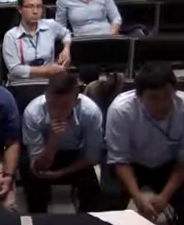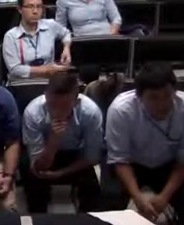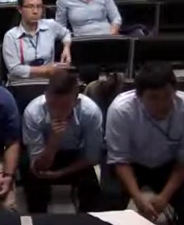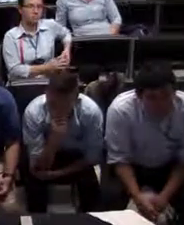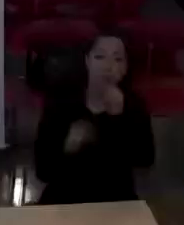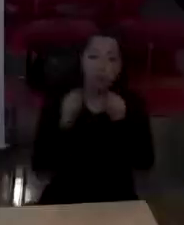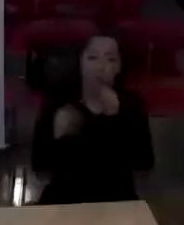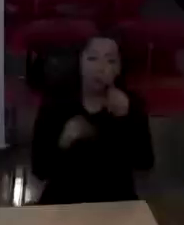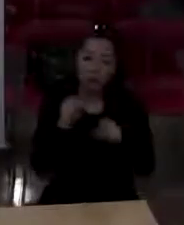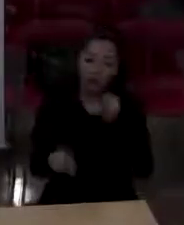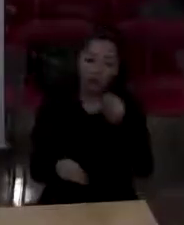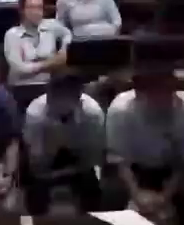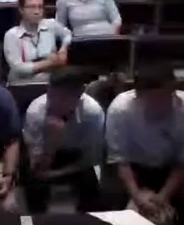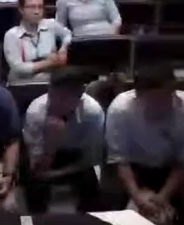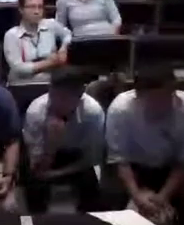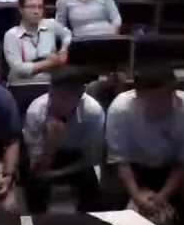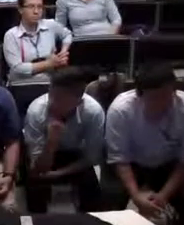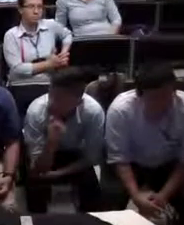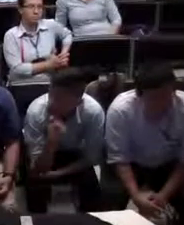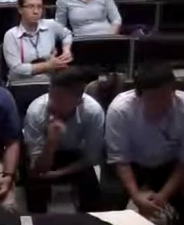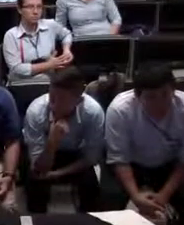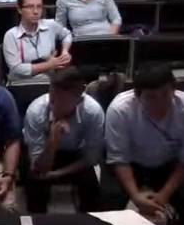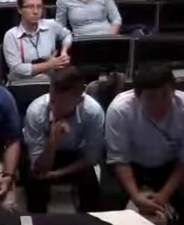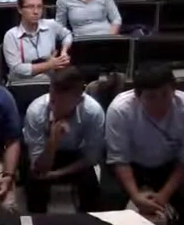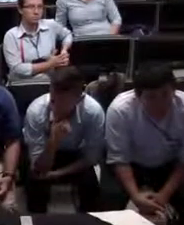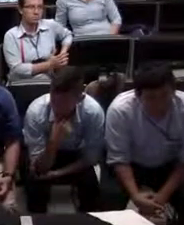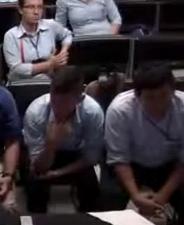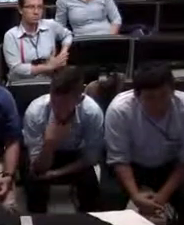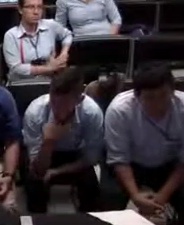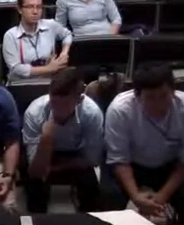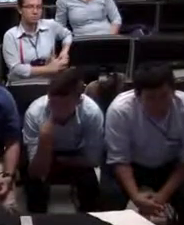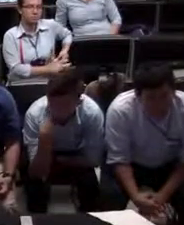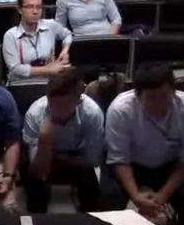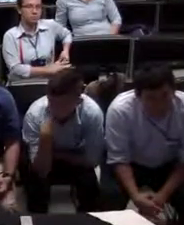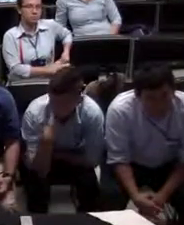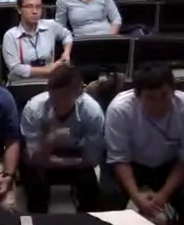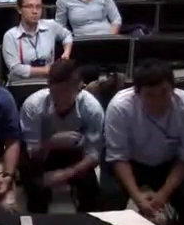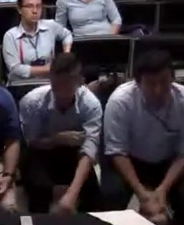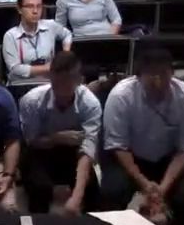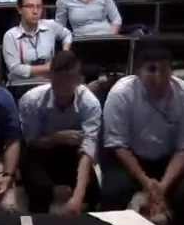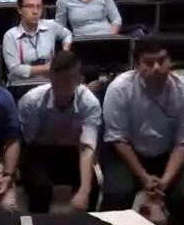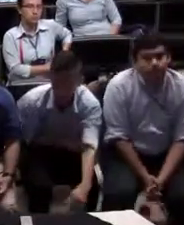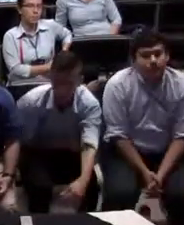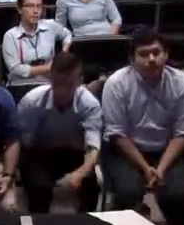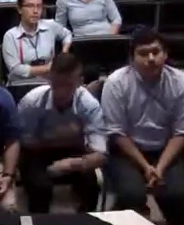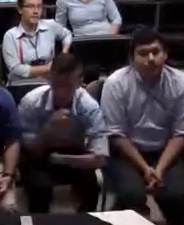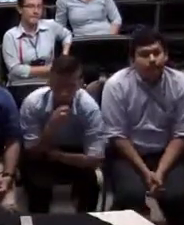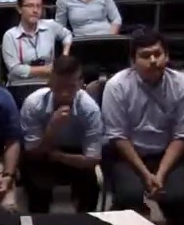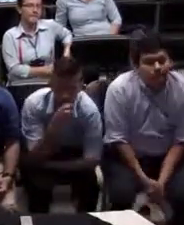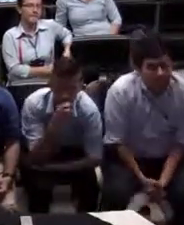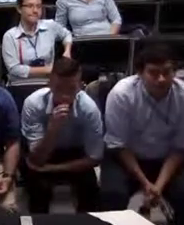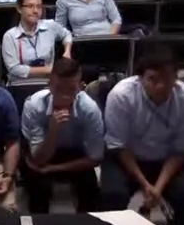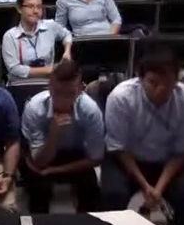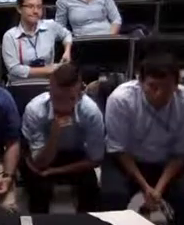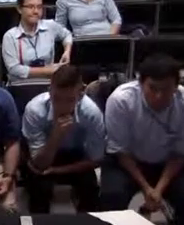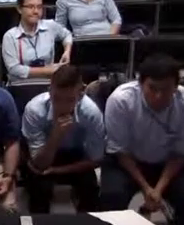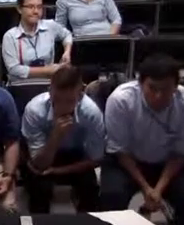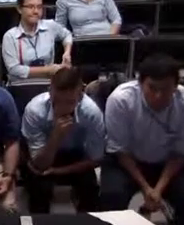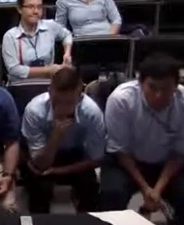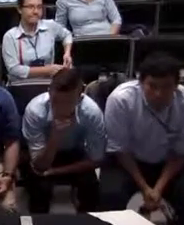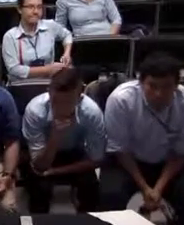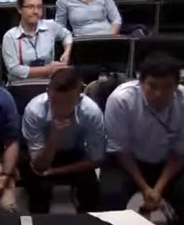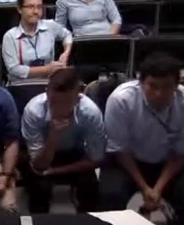pero pues me gustaría que estuviéramos muy en contacto para que nos escuchen, para que tenga una